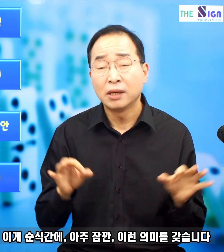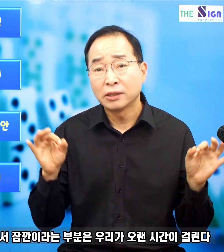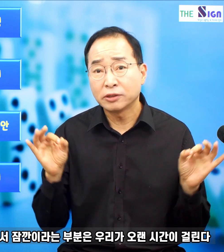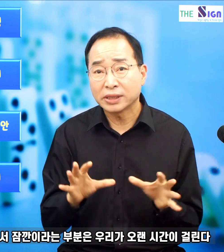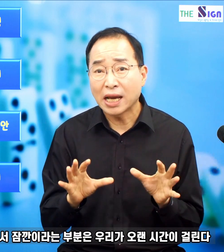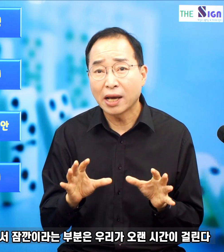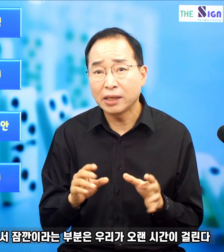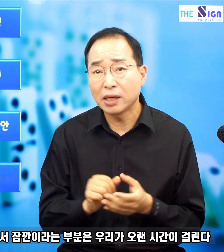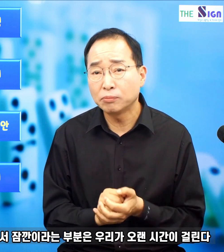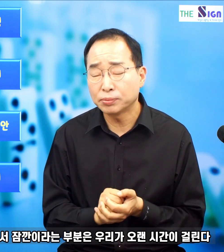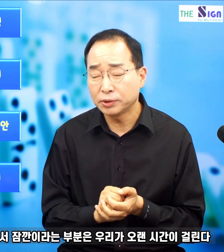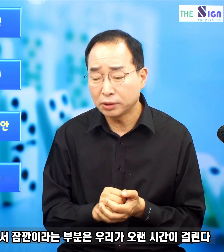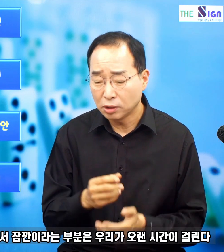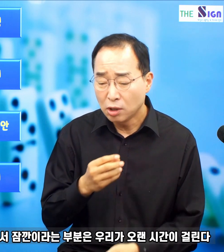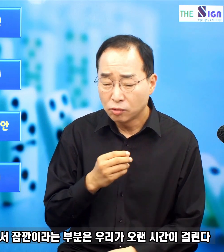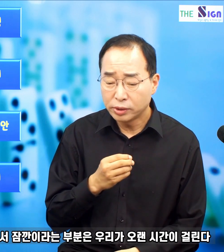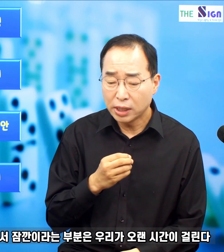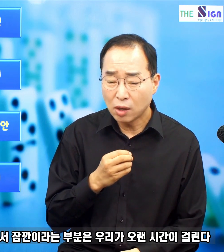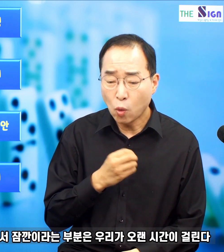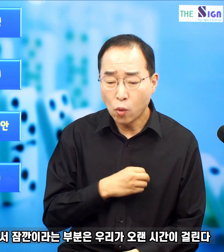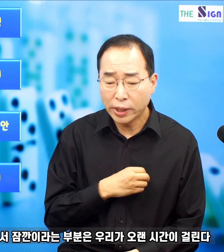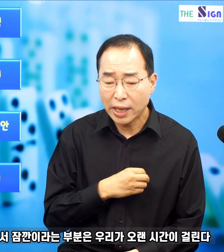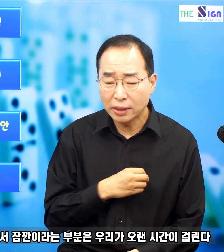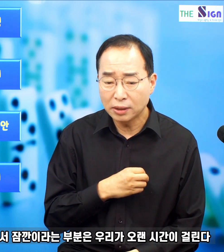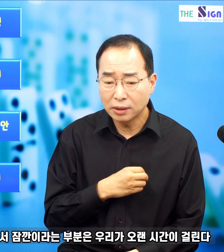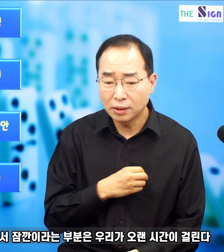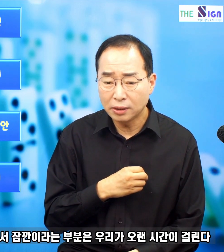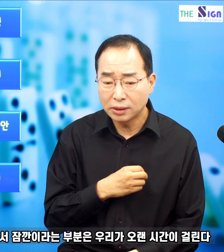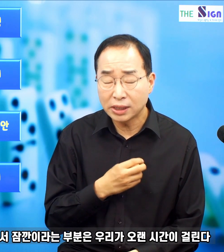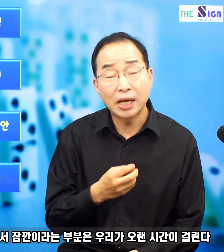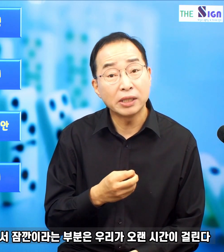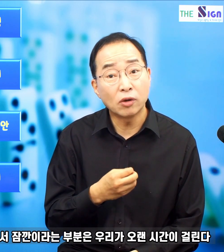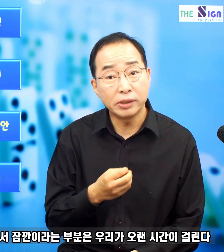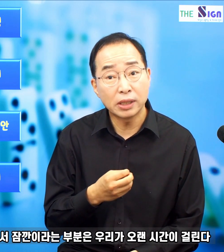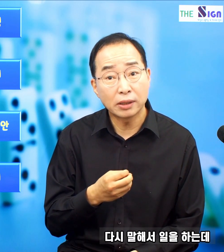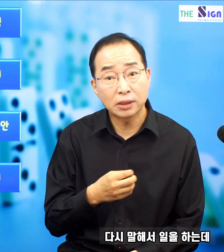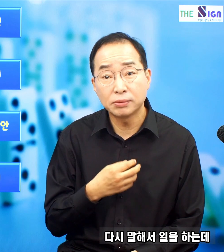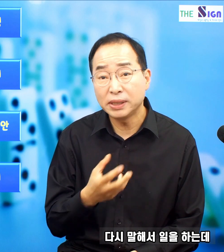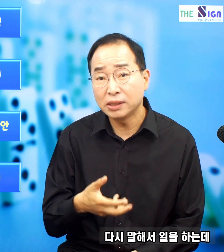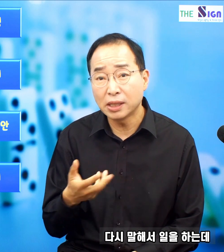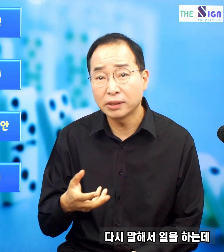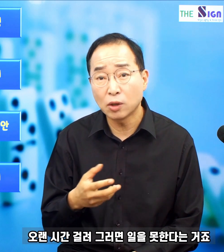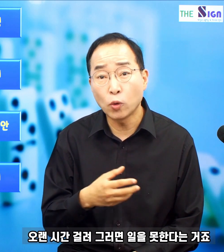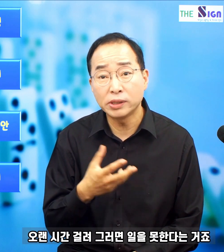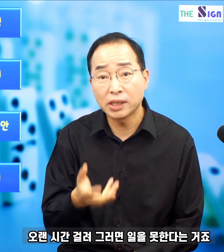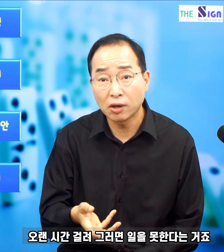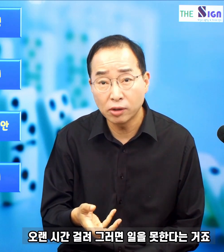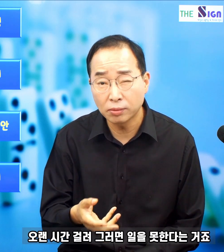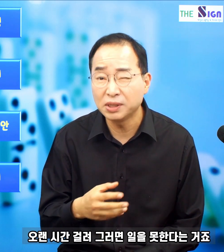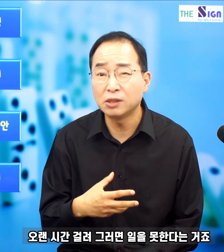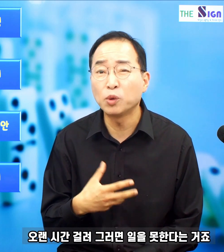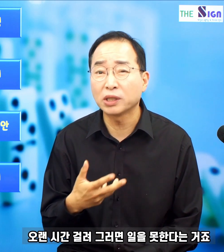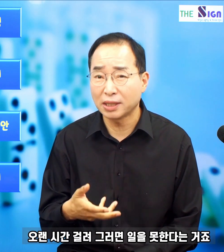그래서 잠깐이라는 부분은 우리가 오랜 시간이 걸린다. 다시 말하면 일을 하는데 오랜 시간 걸려. 그러면 일을 못한다는